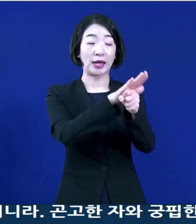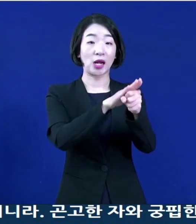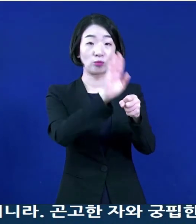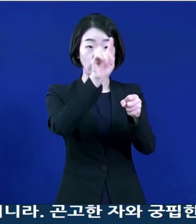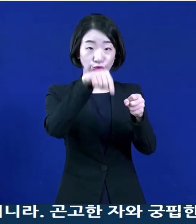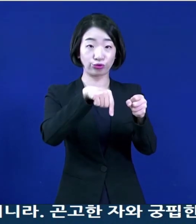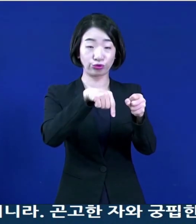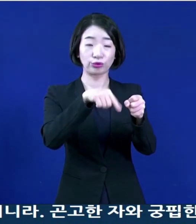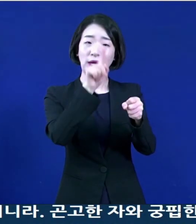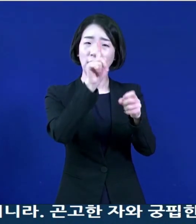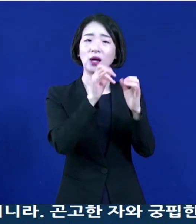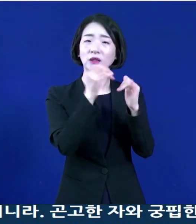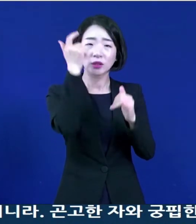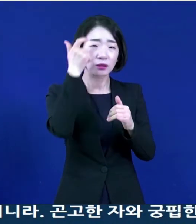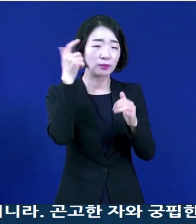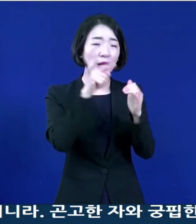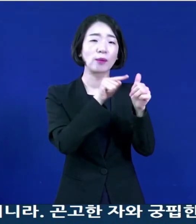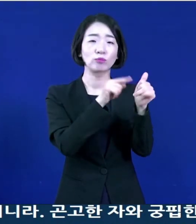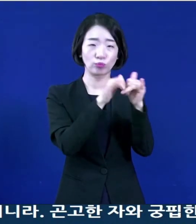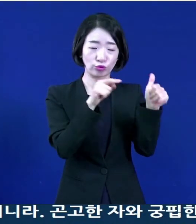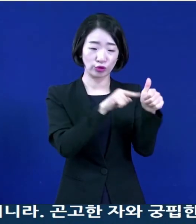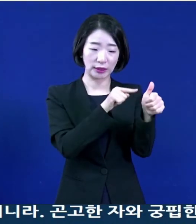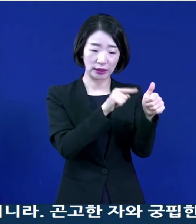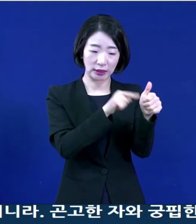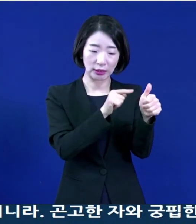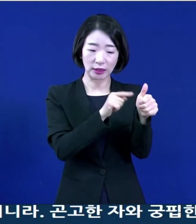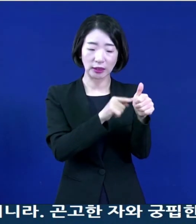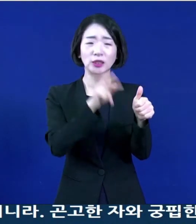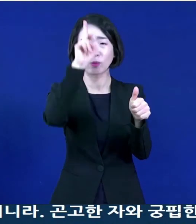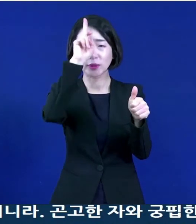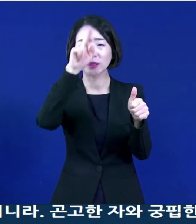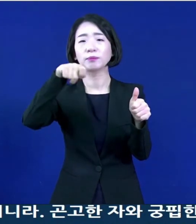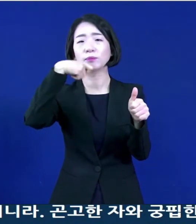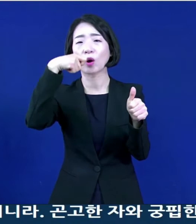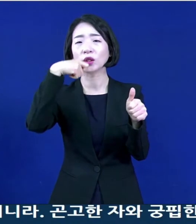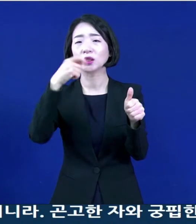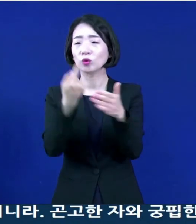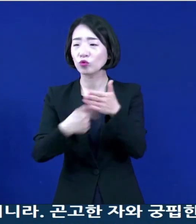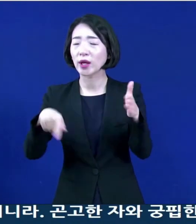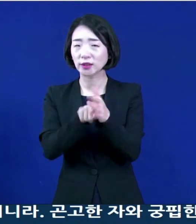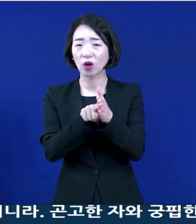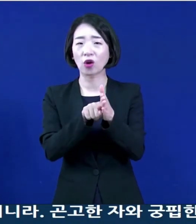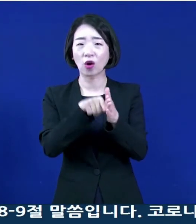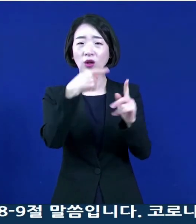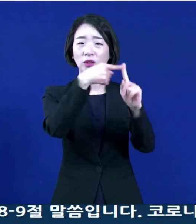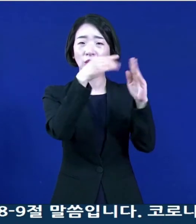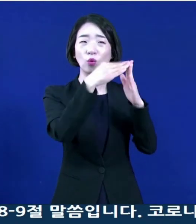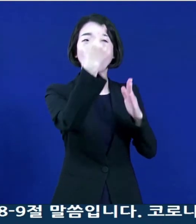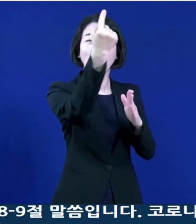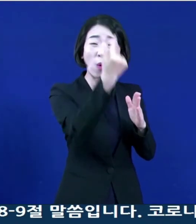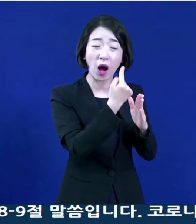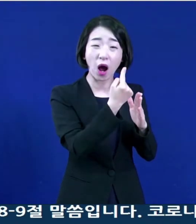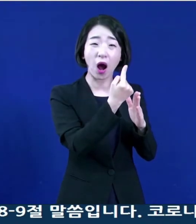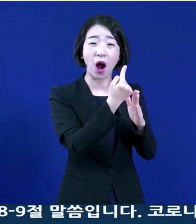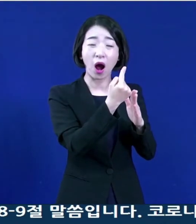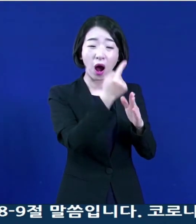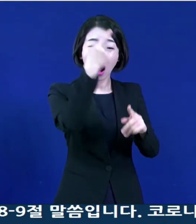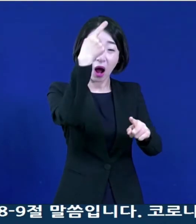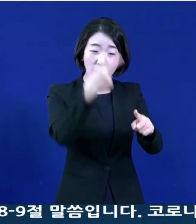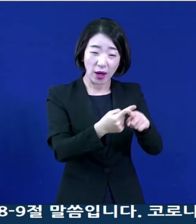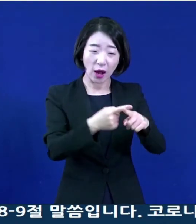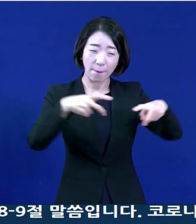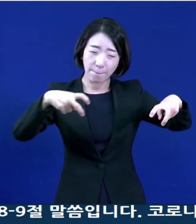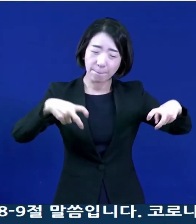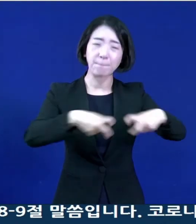있었는데 점심을 먹으러 이동하던 형제가 이 차에 치는 일이 있었습니다.